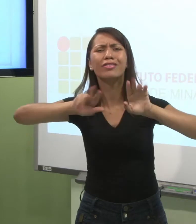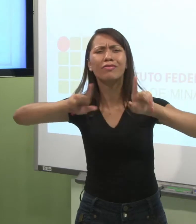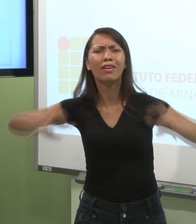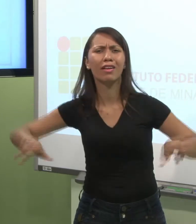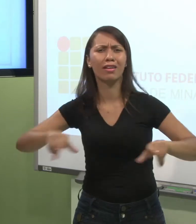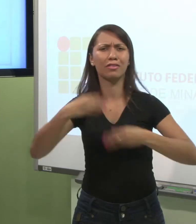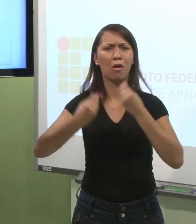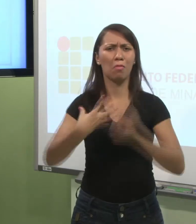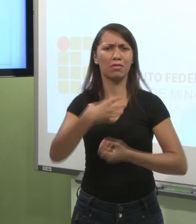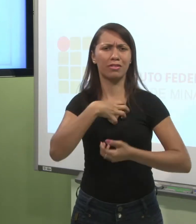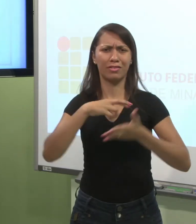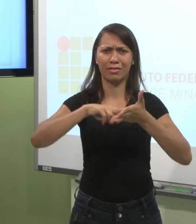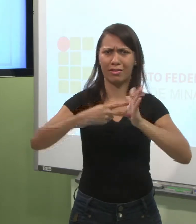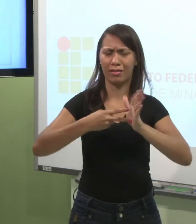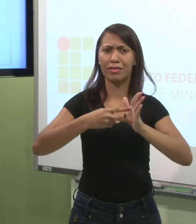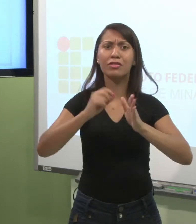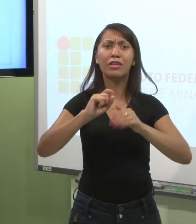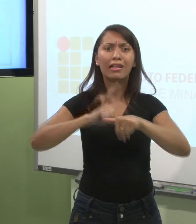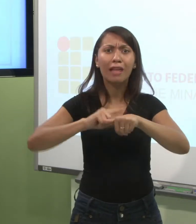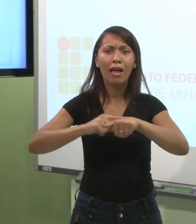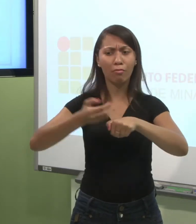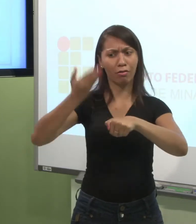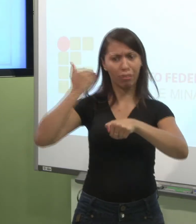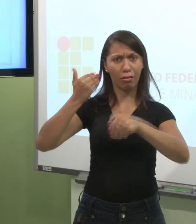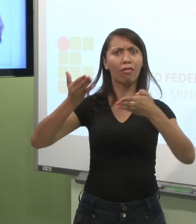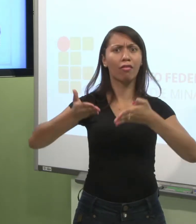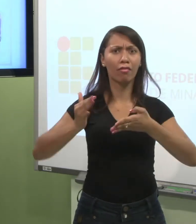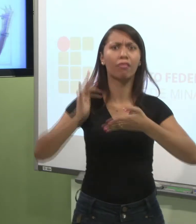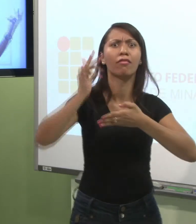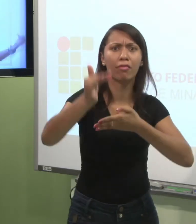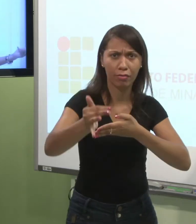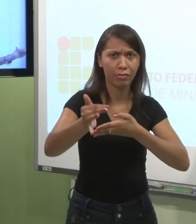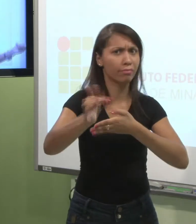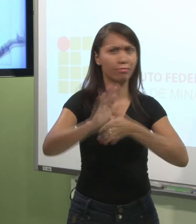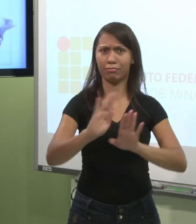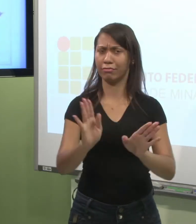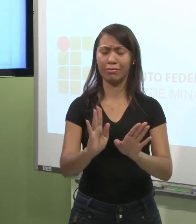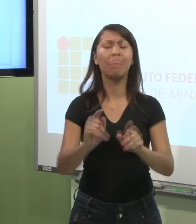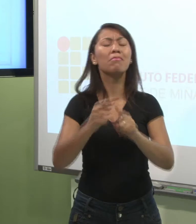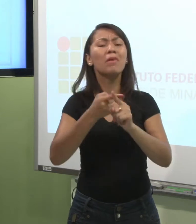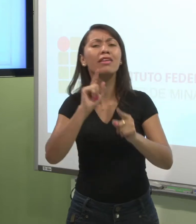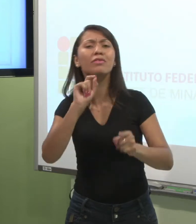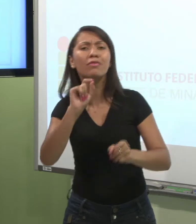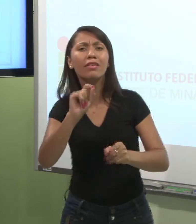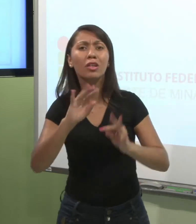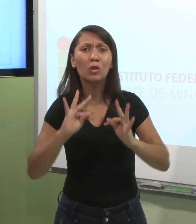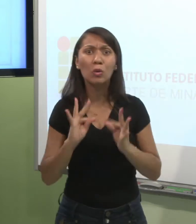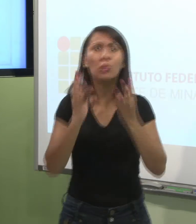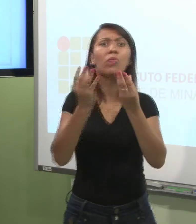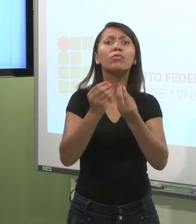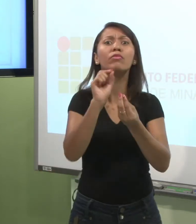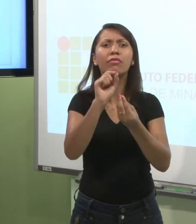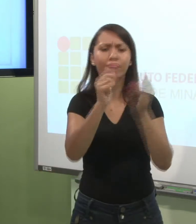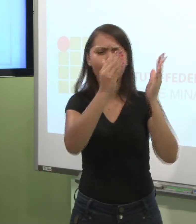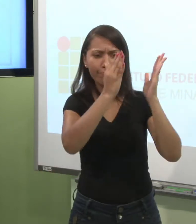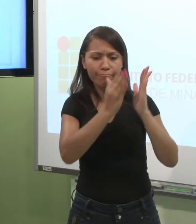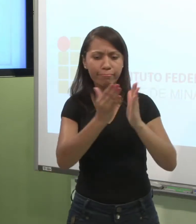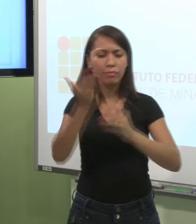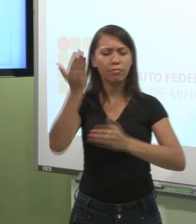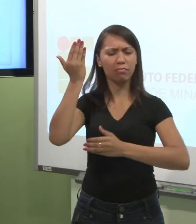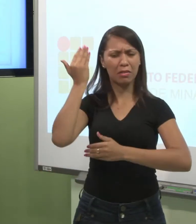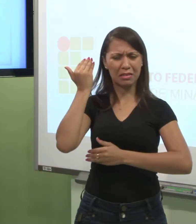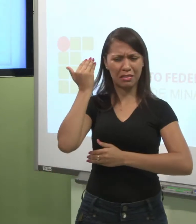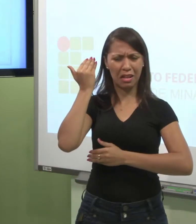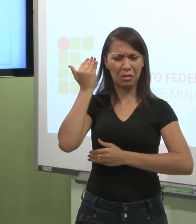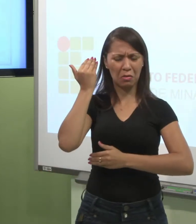de sentido entre os tempos verbais, não só em relação ao passado, presente e futuro, mas em relação ao tipo de passado e